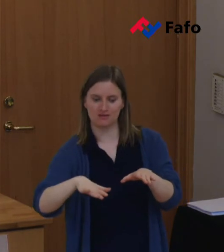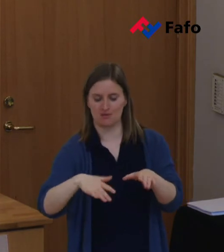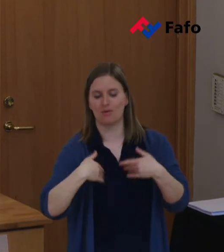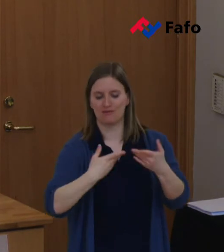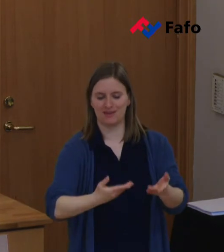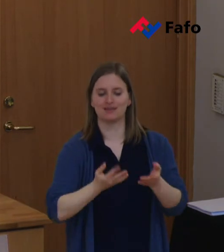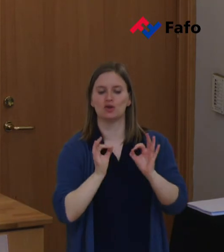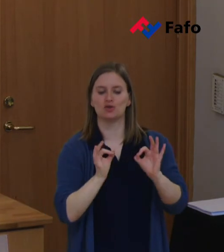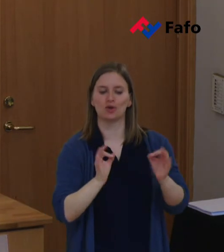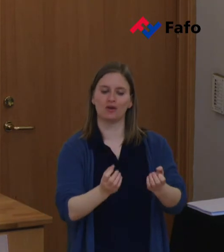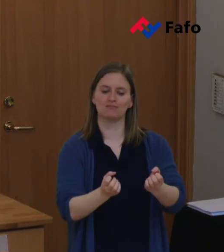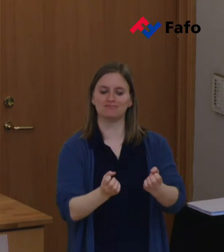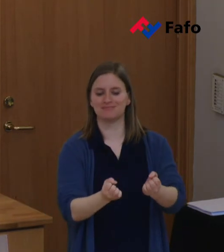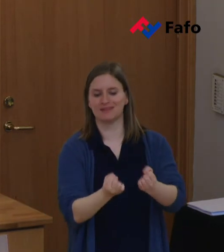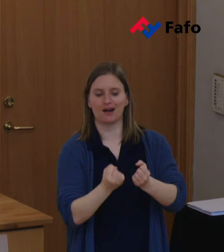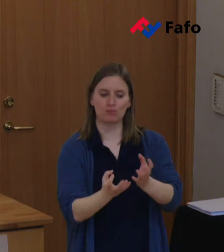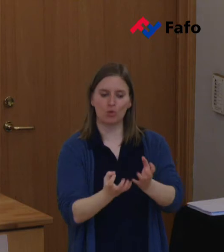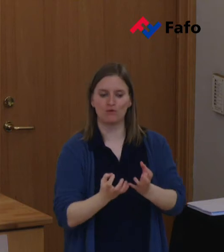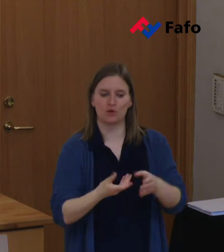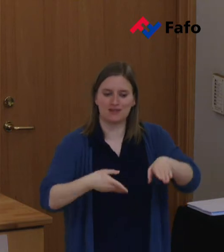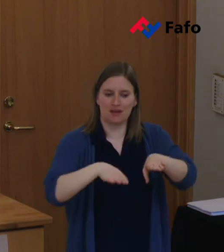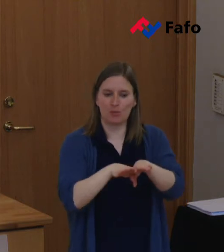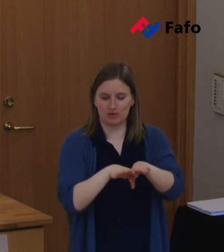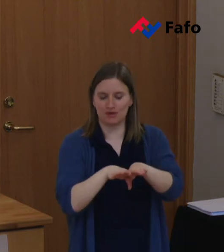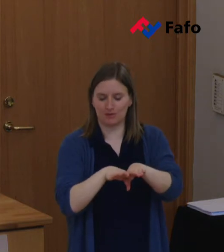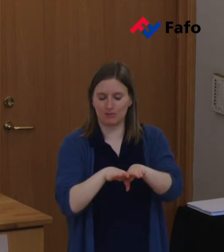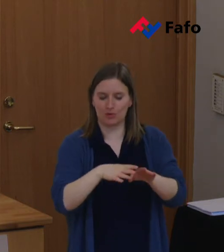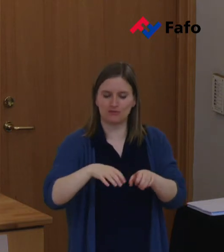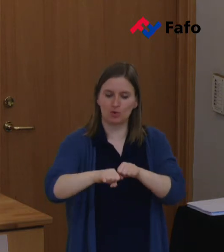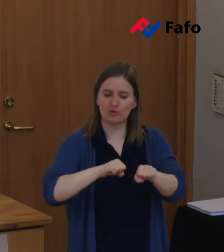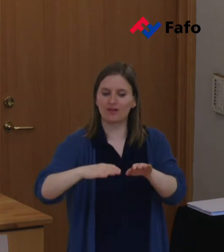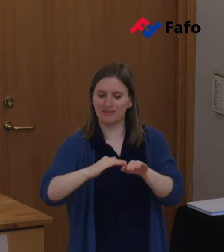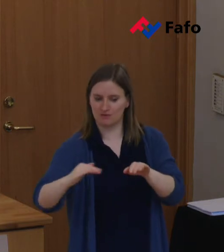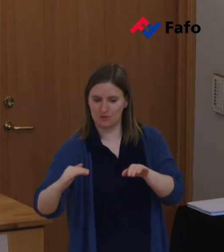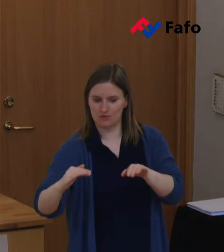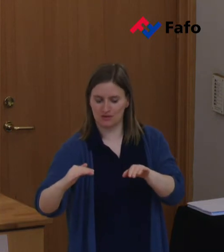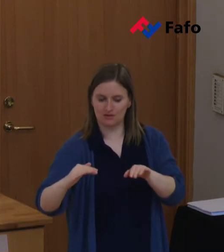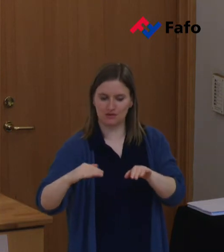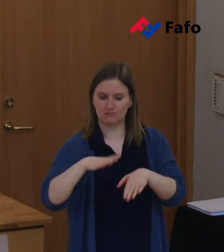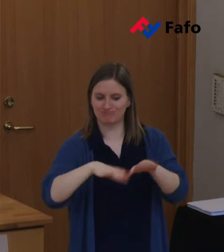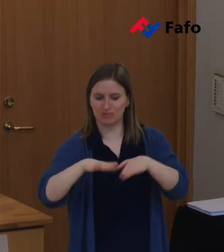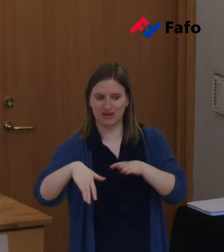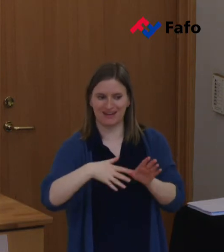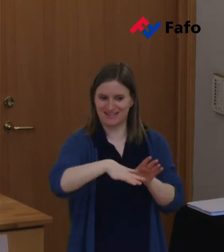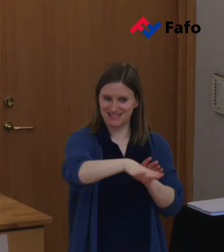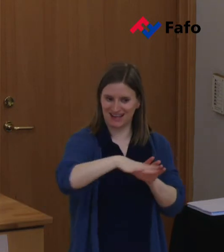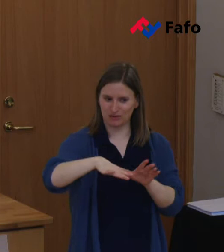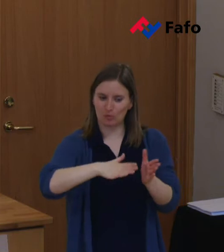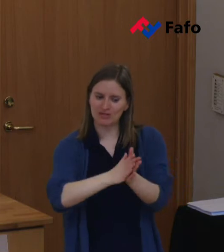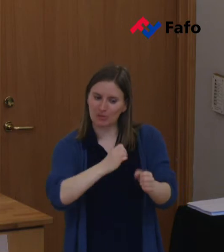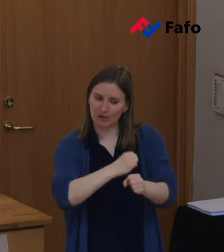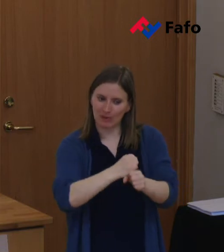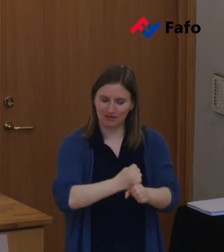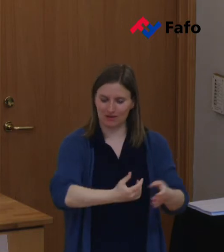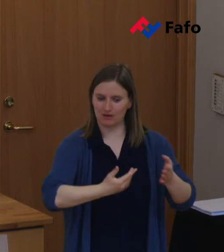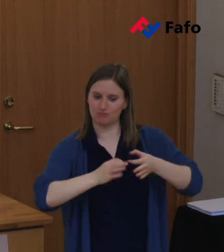for den samordningen på kommunalt nivå. Altså, ulike sektorer må samarbeide og trekke